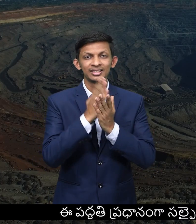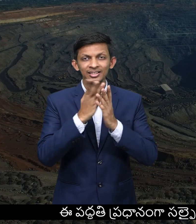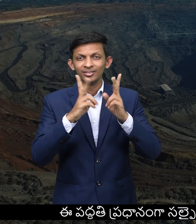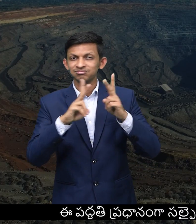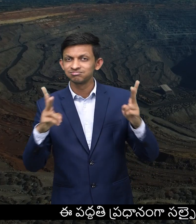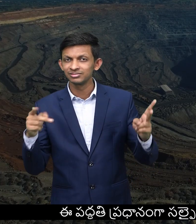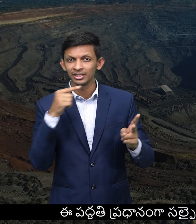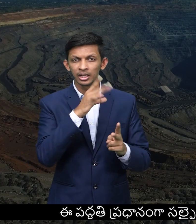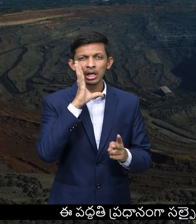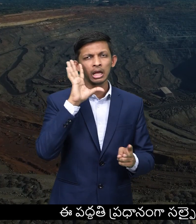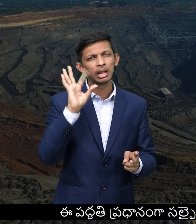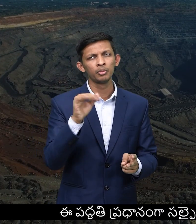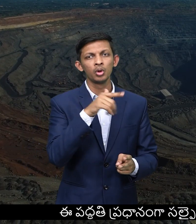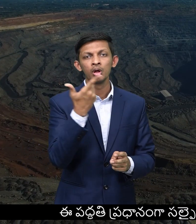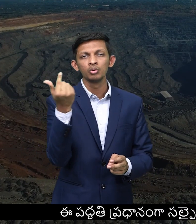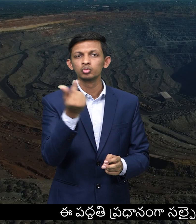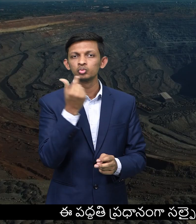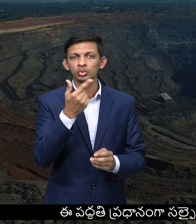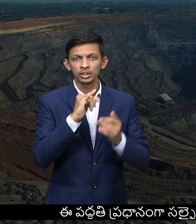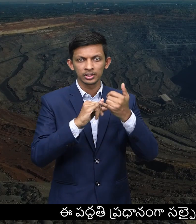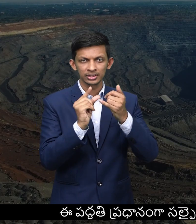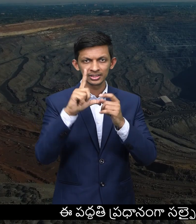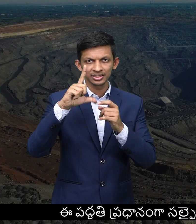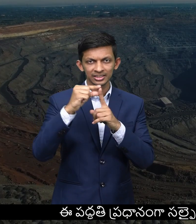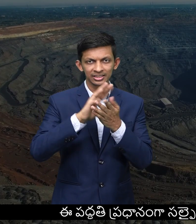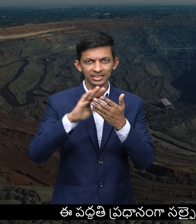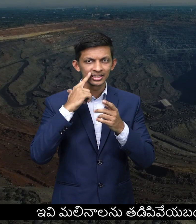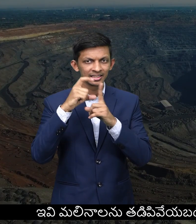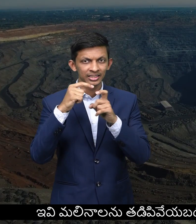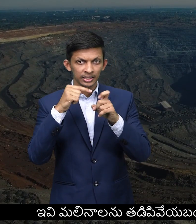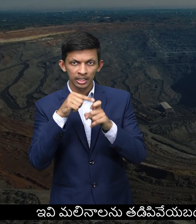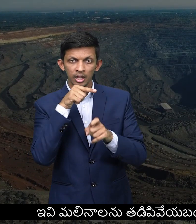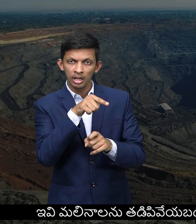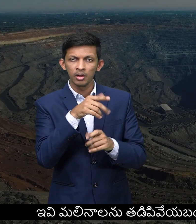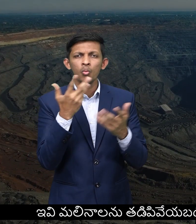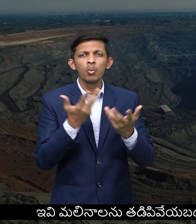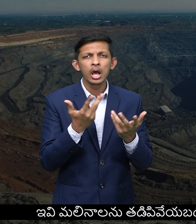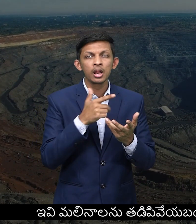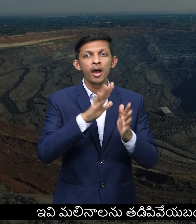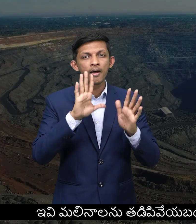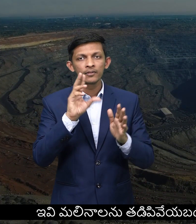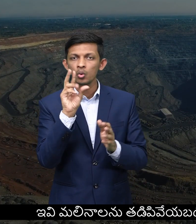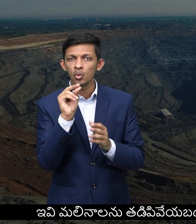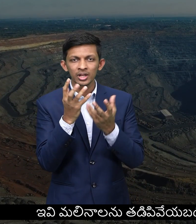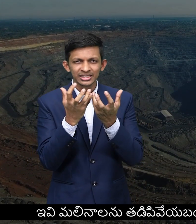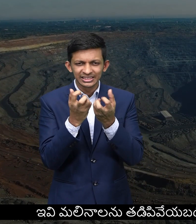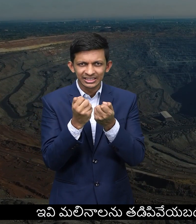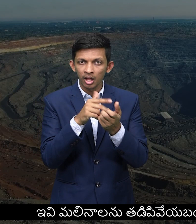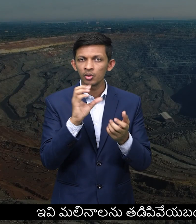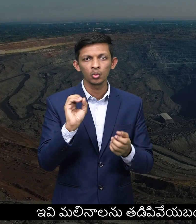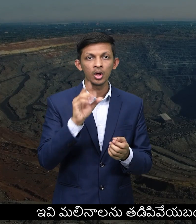ఈ పద్ధతి ప్రధానంగా సల్ఫైడ్ ధాతువులకు ఉపయోగపడుతుంది. ఇవి మలినాలను